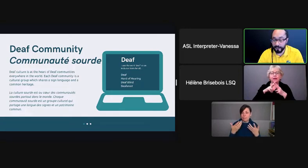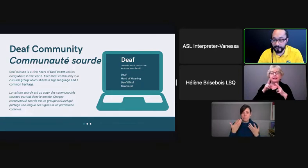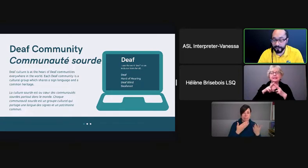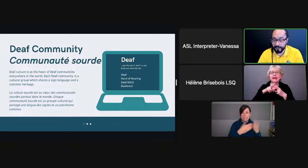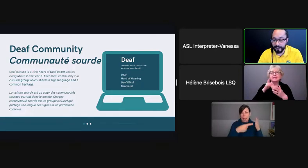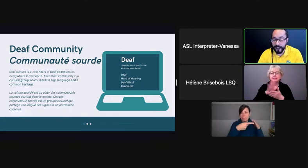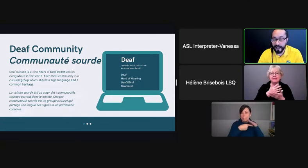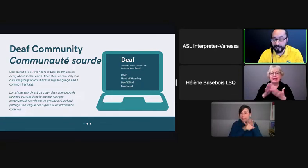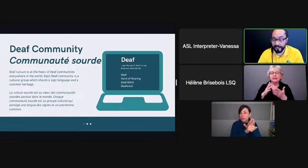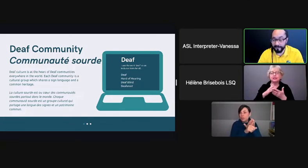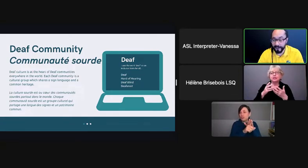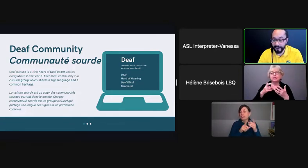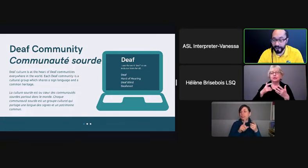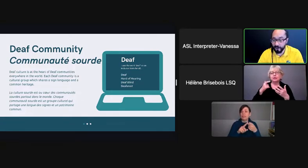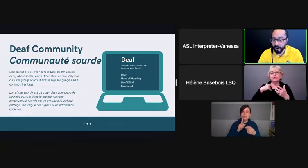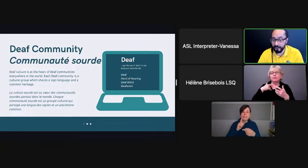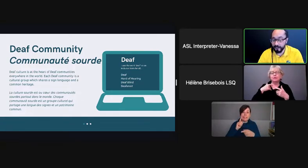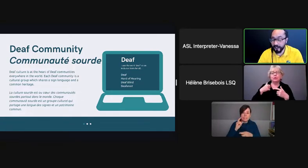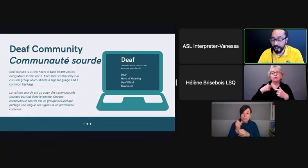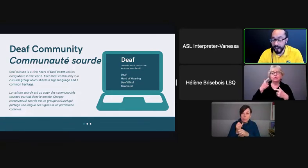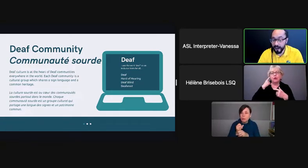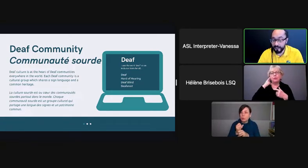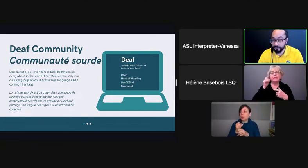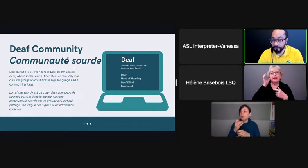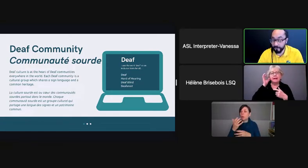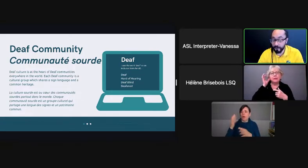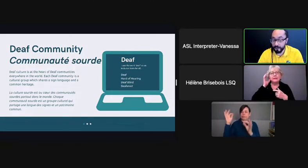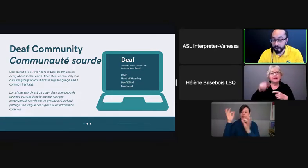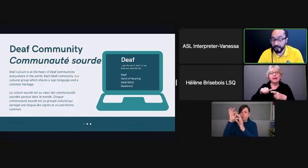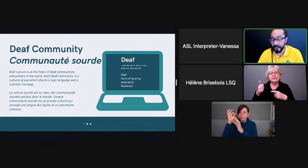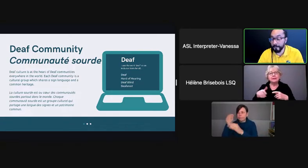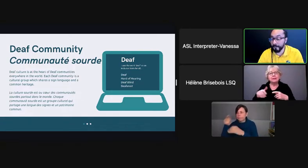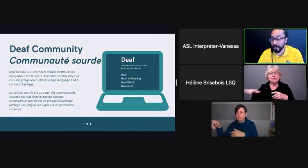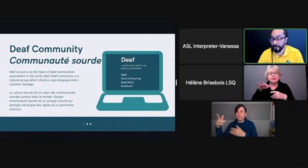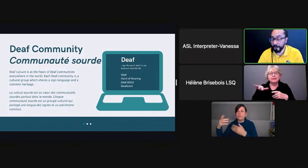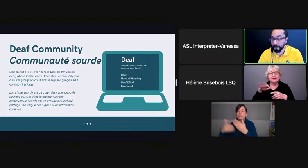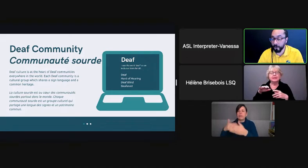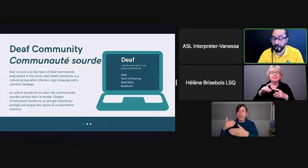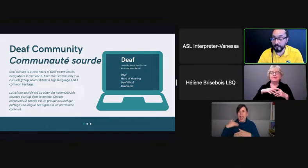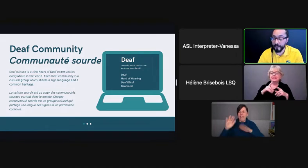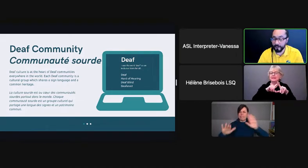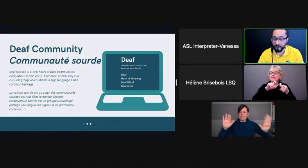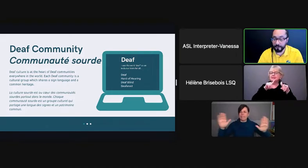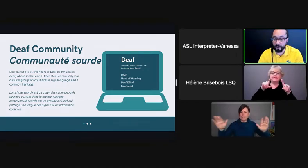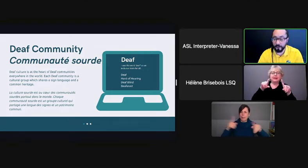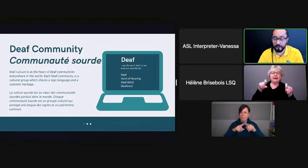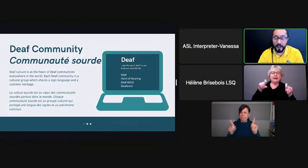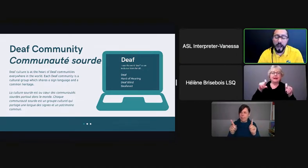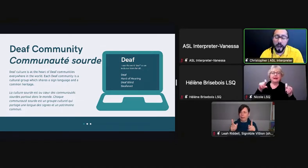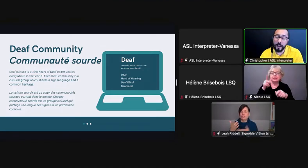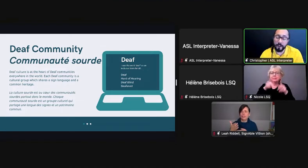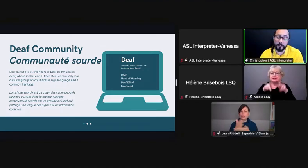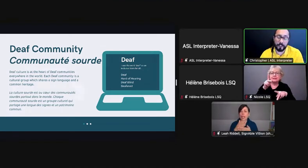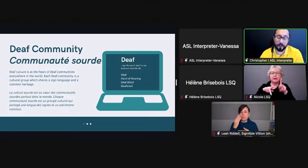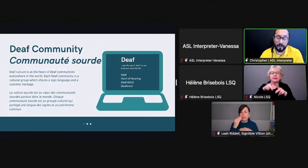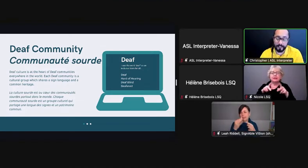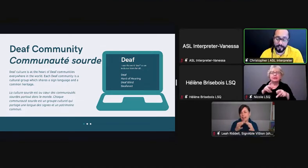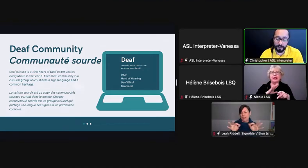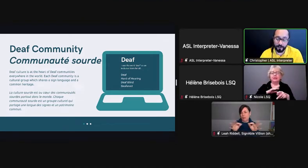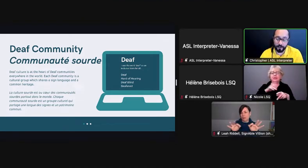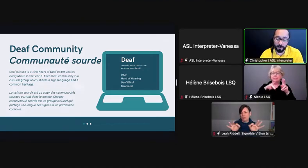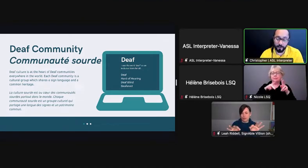'empathie à cause de nos expériences communes et ça varie selon les personnes. Certaines personnes